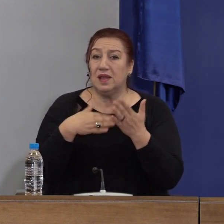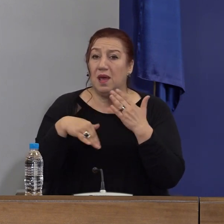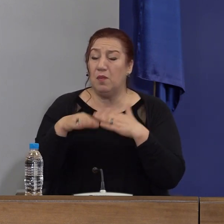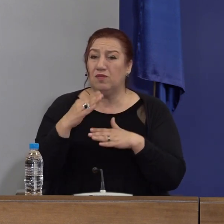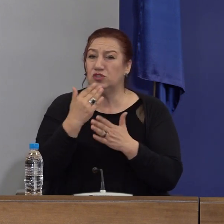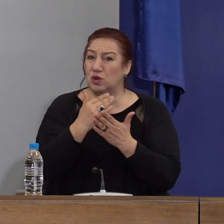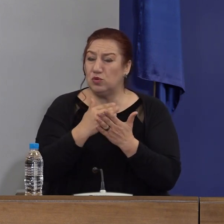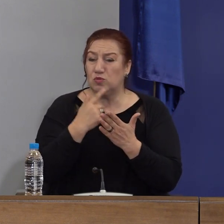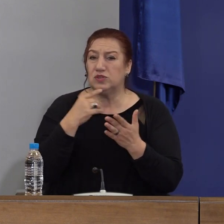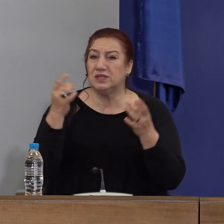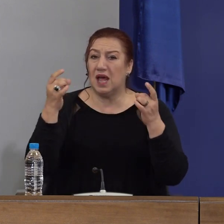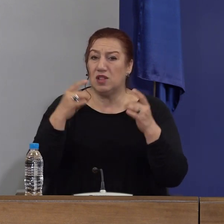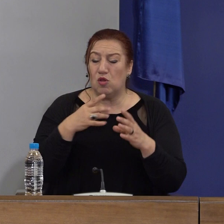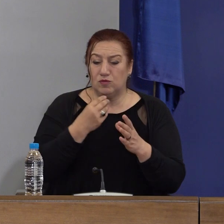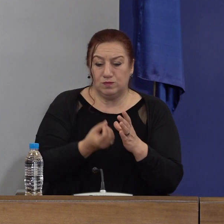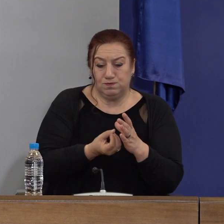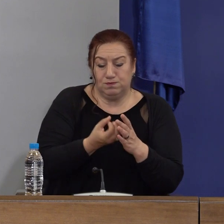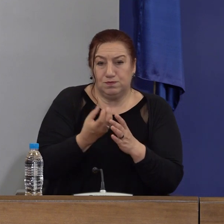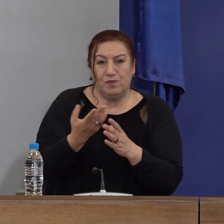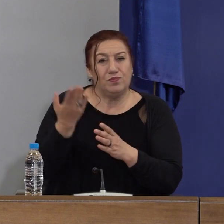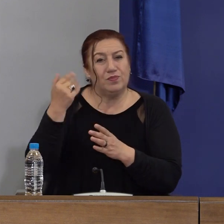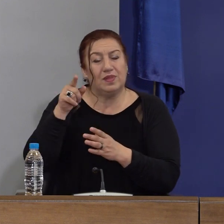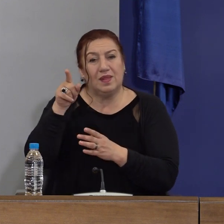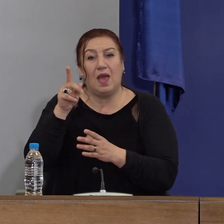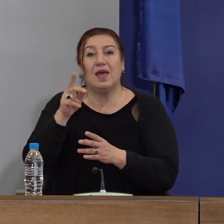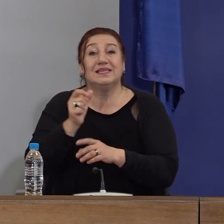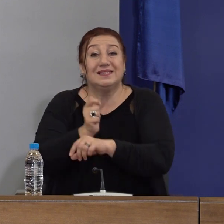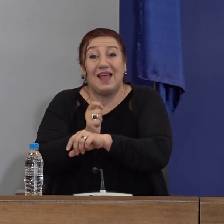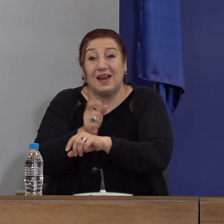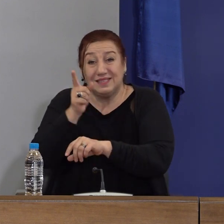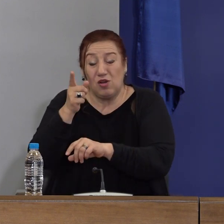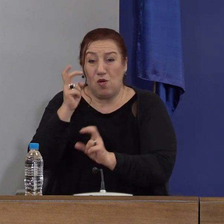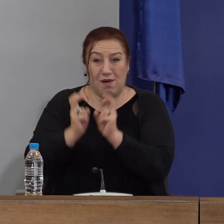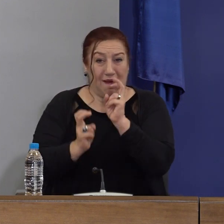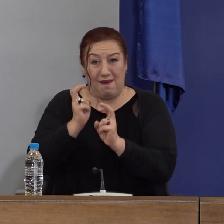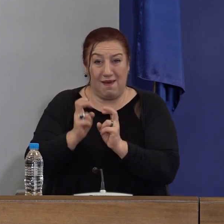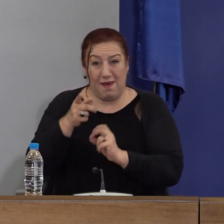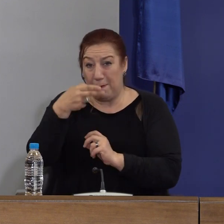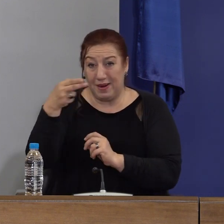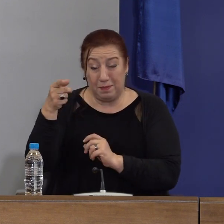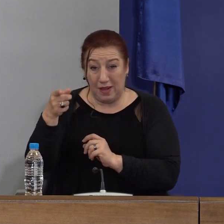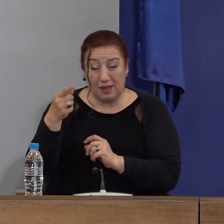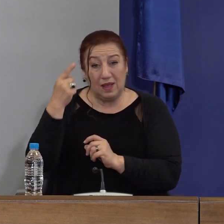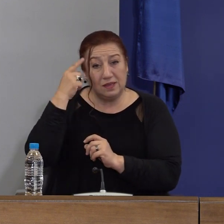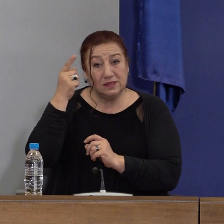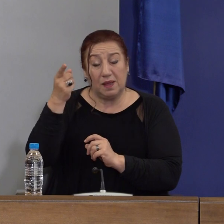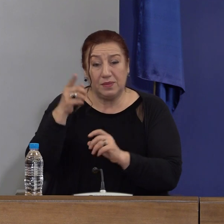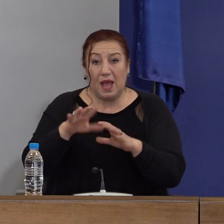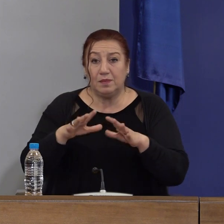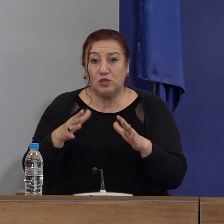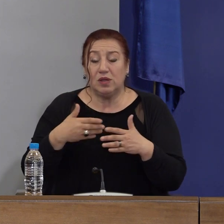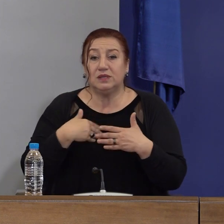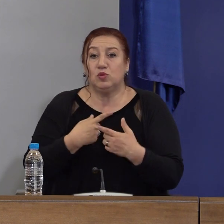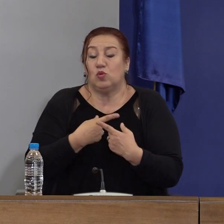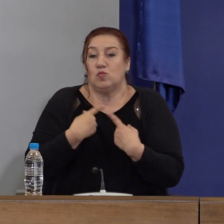новото огнище, което се очертава в предприятие в Стара Загора? Доколкото разбираме, там ситуацията става доста